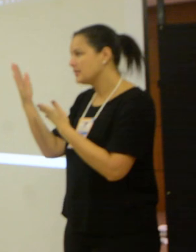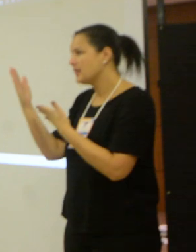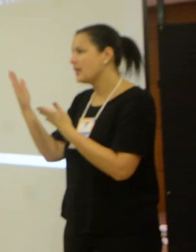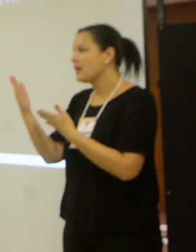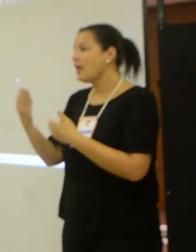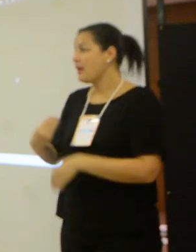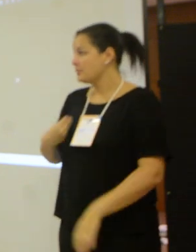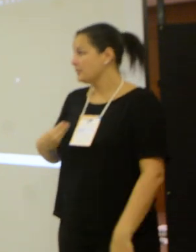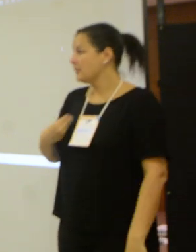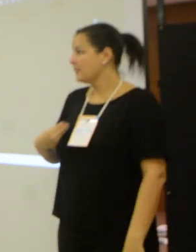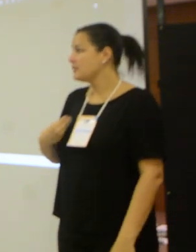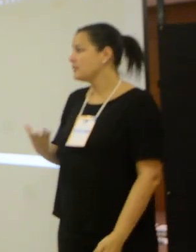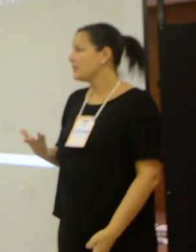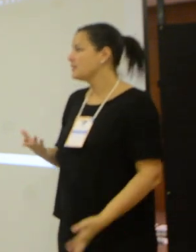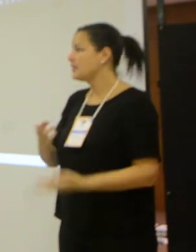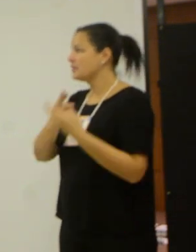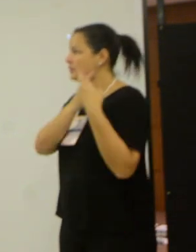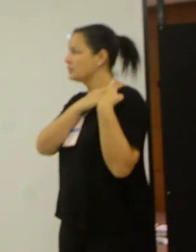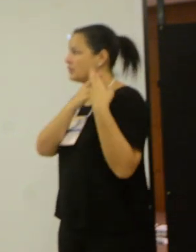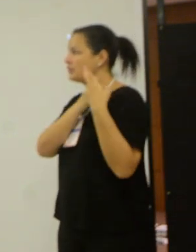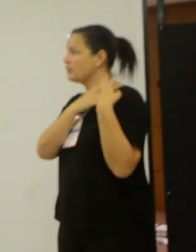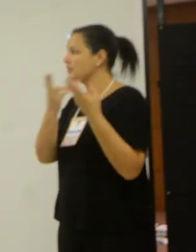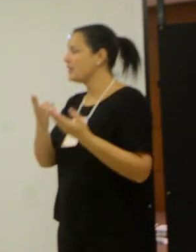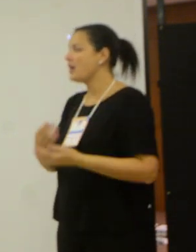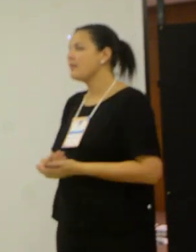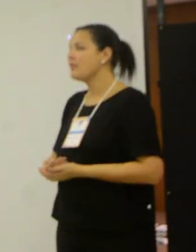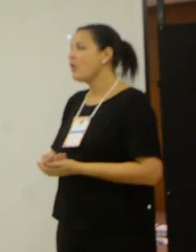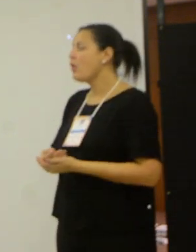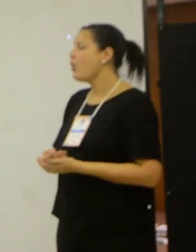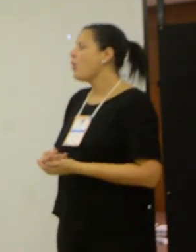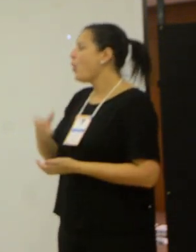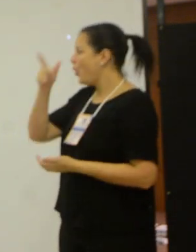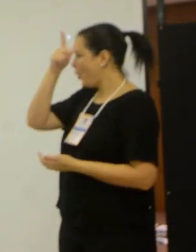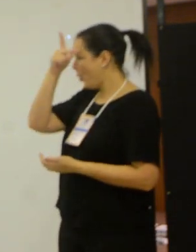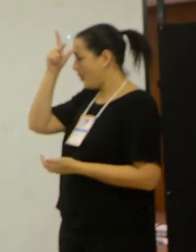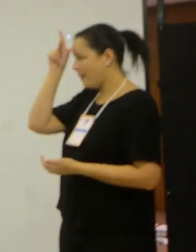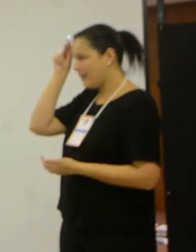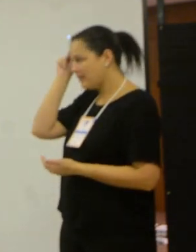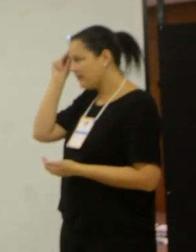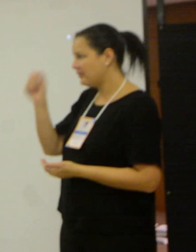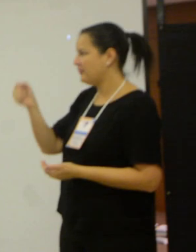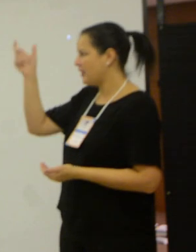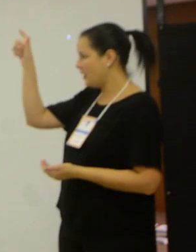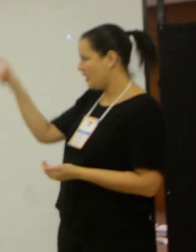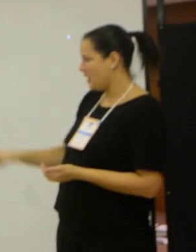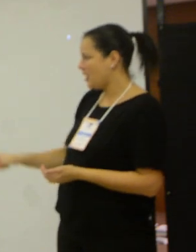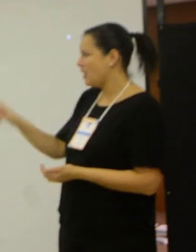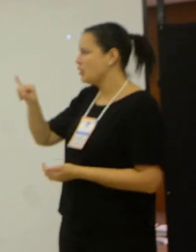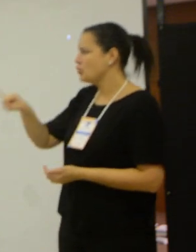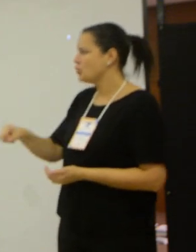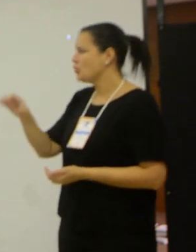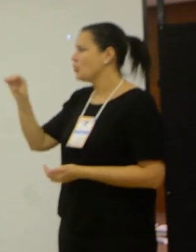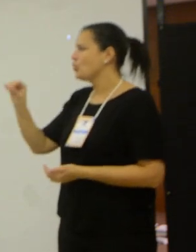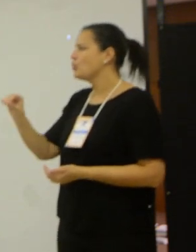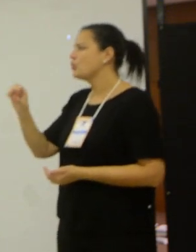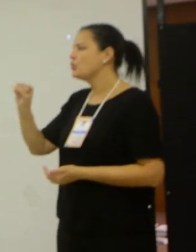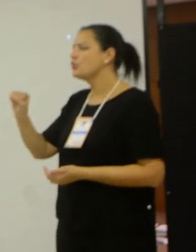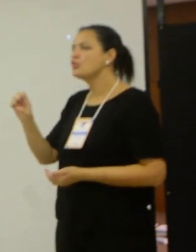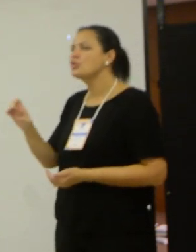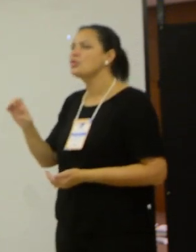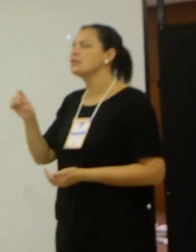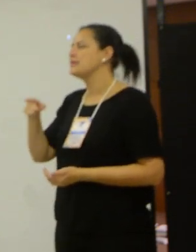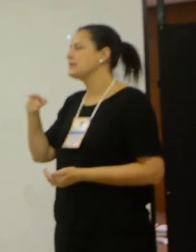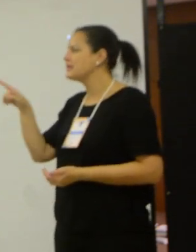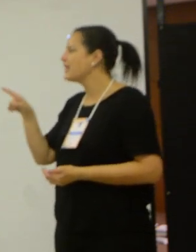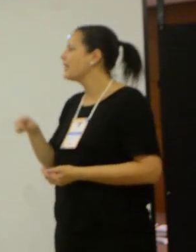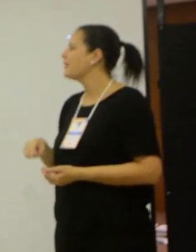autoridades, né, que nos passou. Então, o ilustríssimo prefeito está aqui conosco, secretários, tem vários por aqui, né, também. Então,